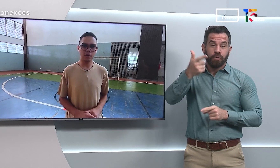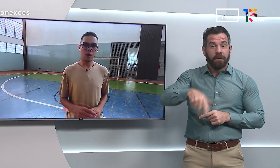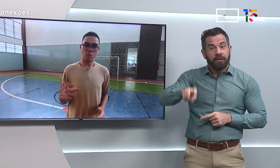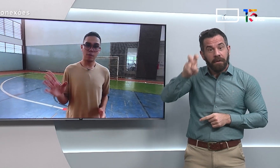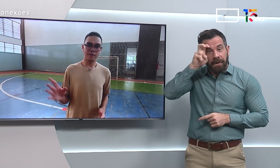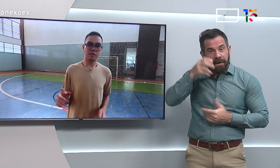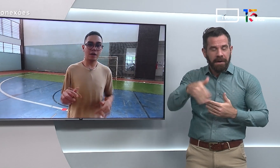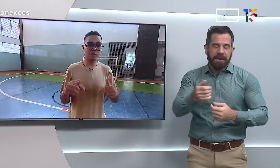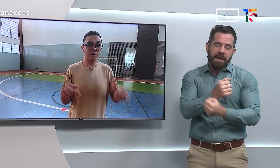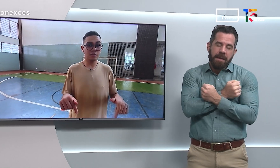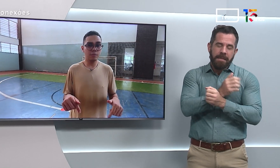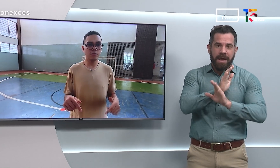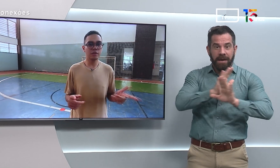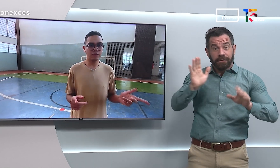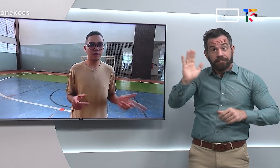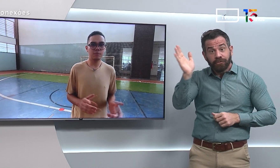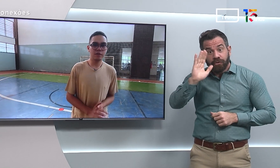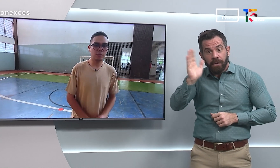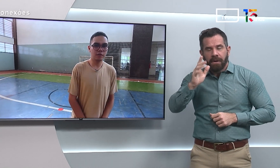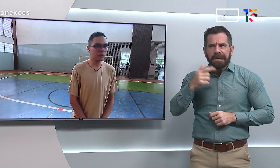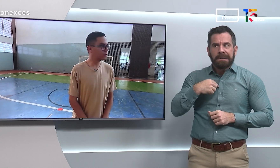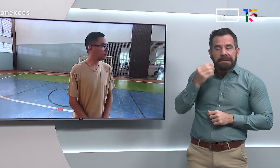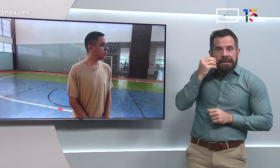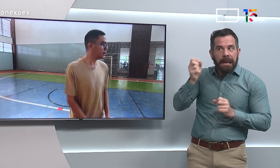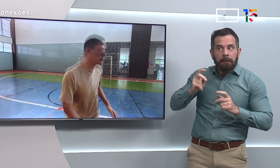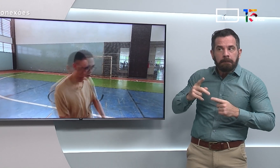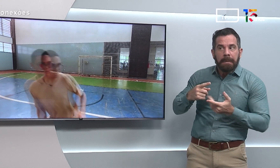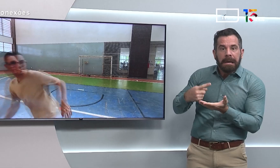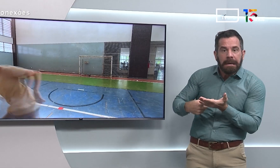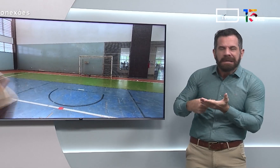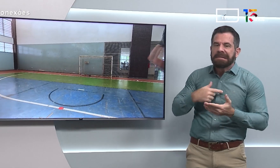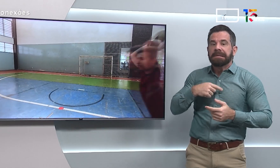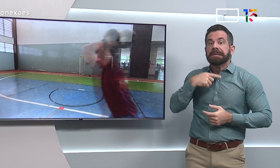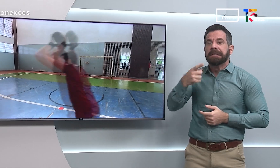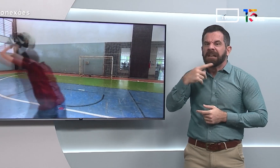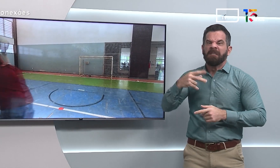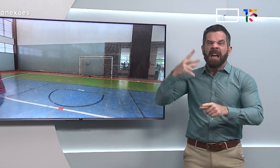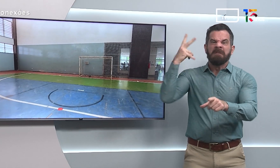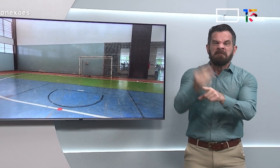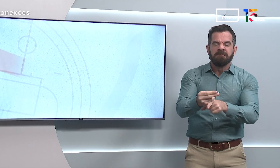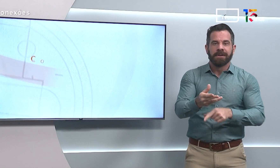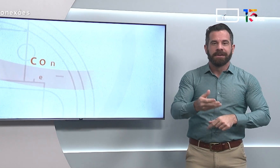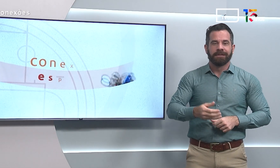quinta-feira. Um abraço e até mais. Nesse tempo, eu vou tentar fazer as pazes com o Matheus, viu? Ixi, não vai dar não. Volta aqui com o meu refri!